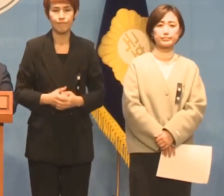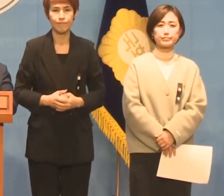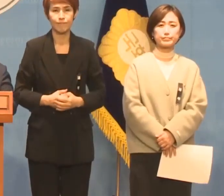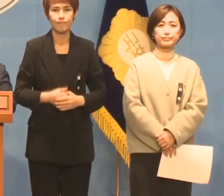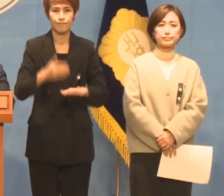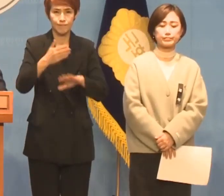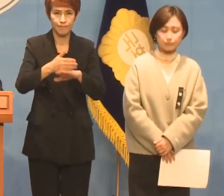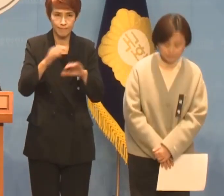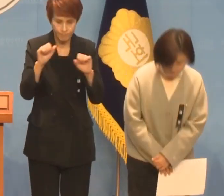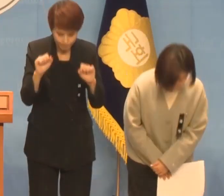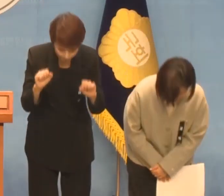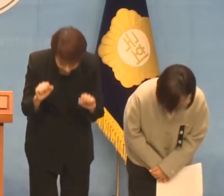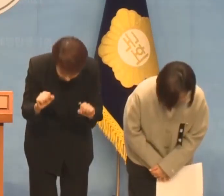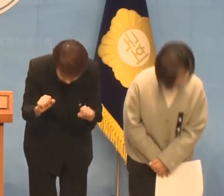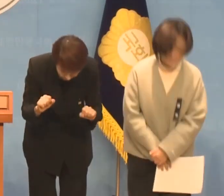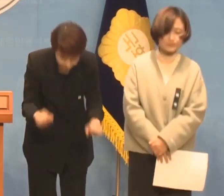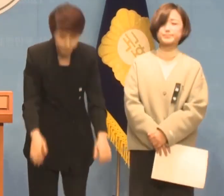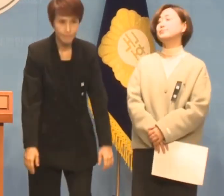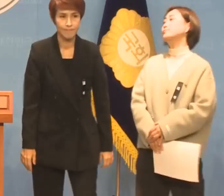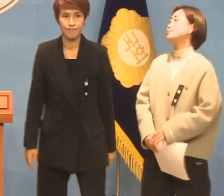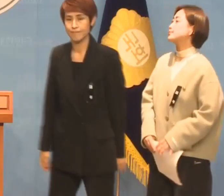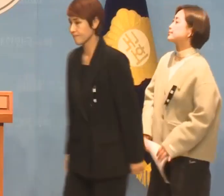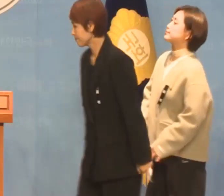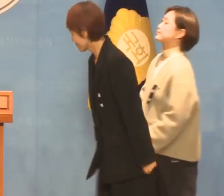하겠습니다. 고맙습니다.